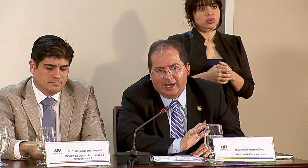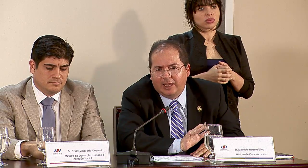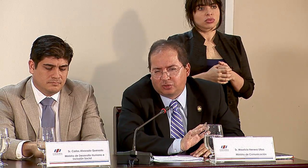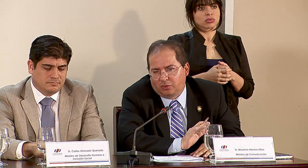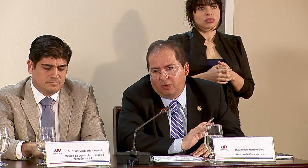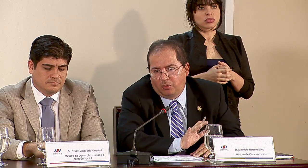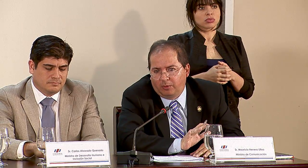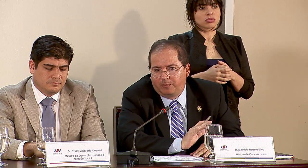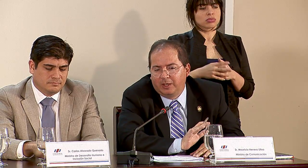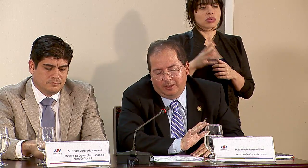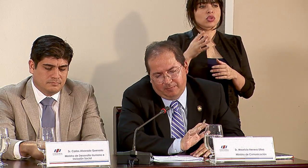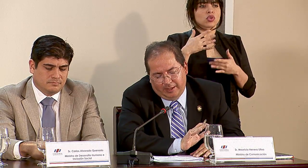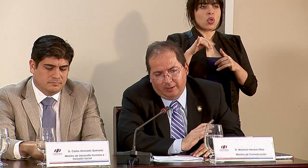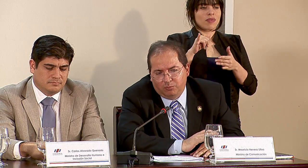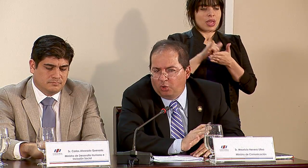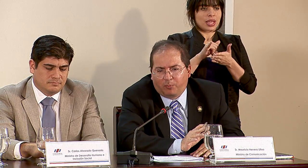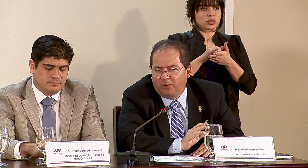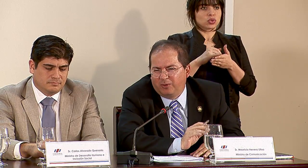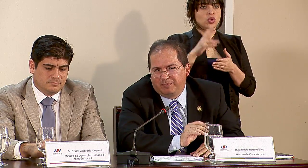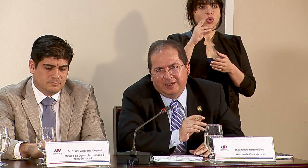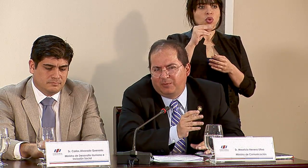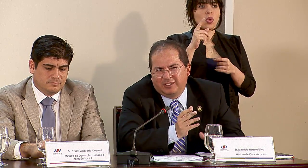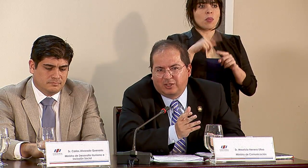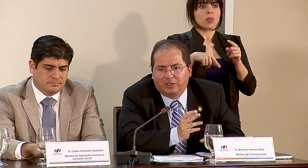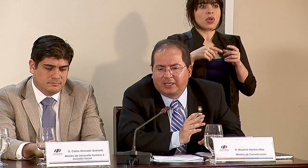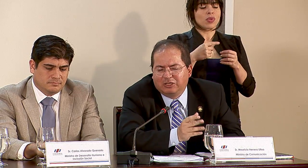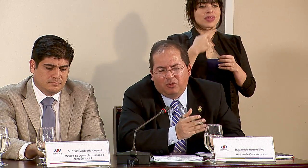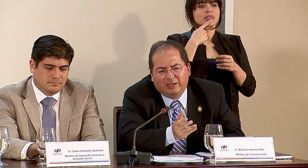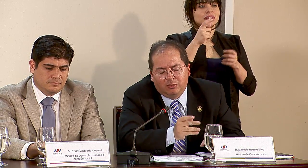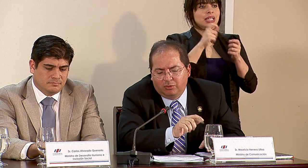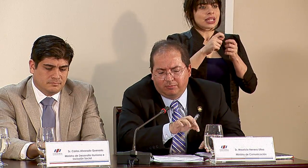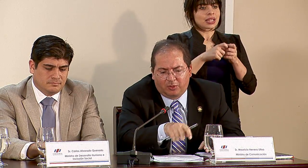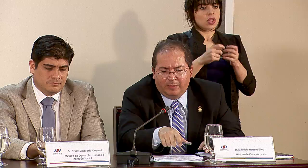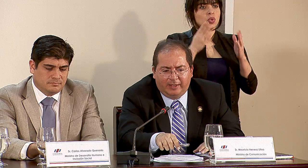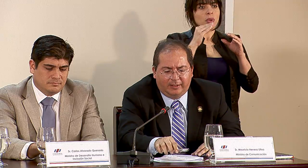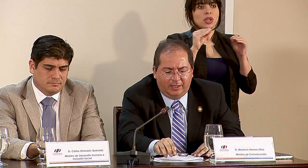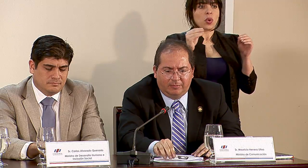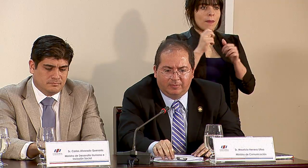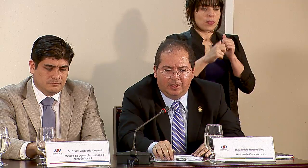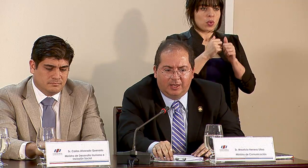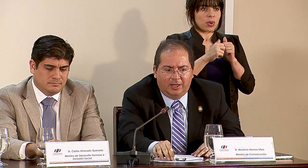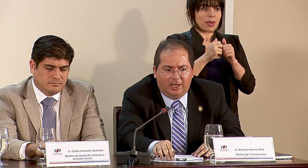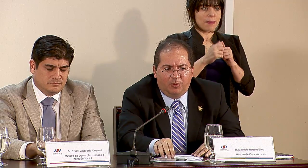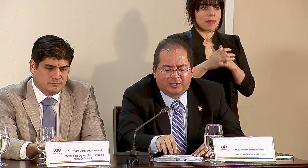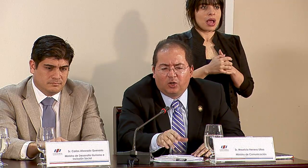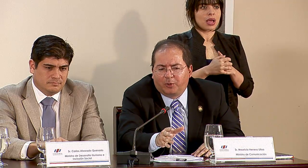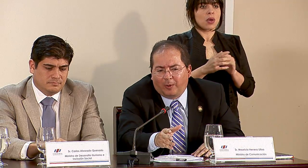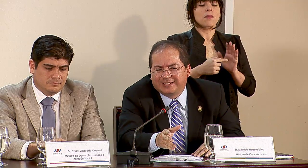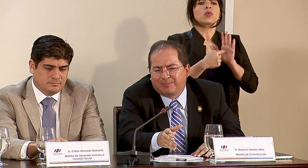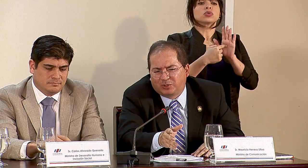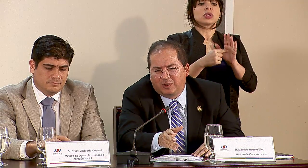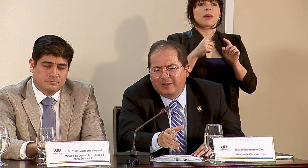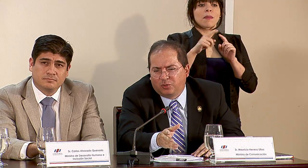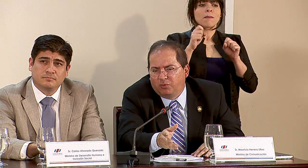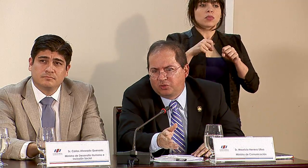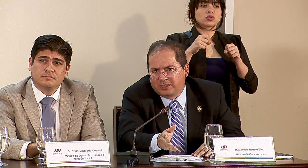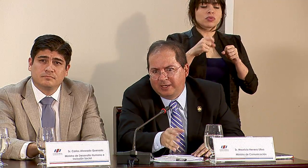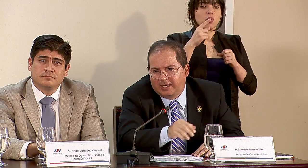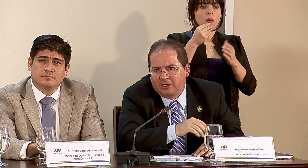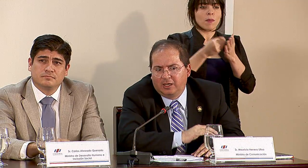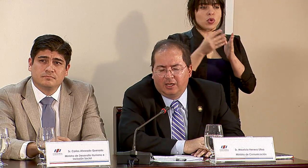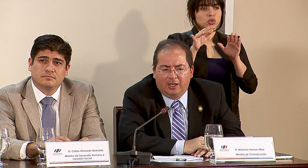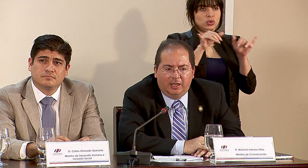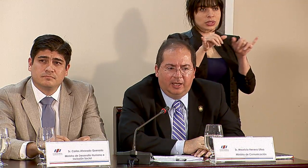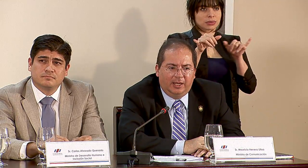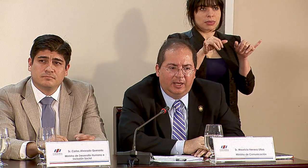todavía todavía eso no lo puedo digamos decir con detalle no hay ningún problema en mostrarlo pero va a ser posiblemente un monto